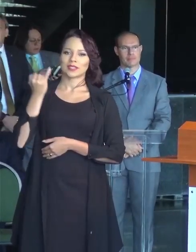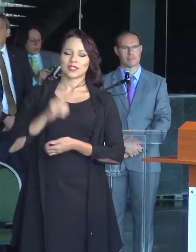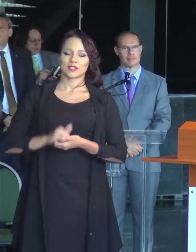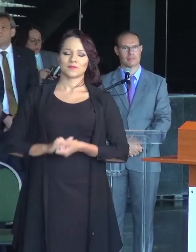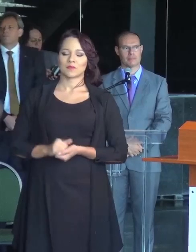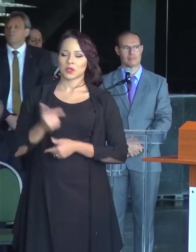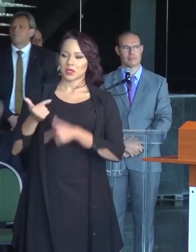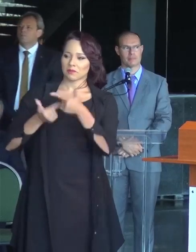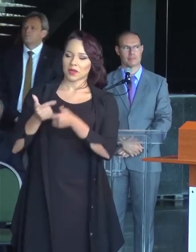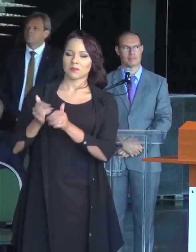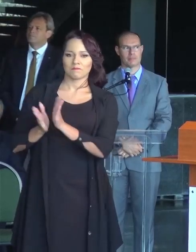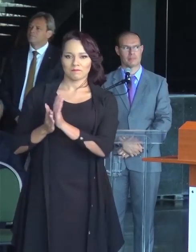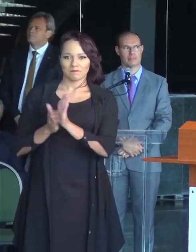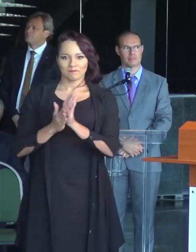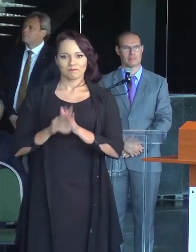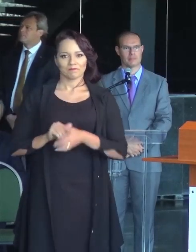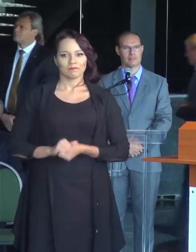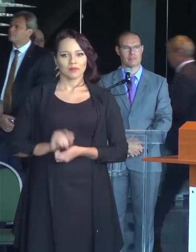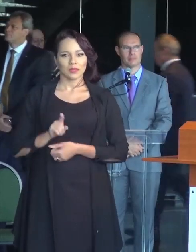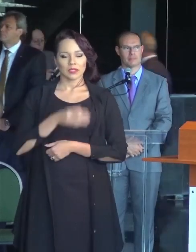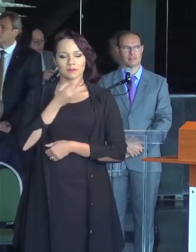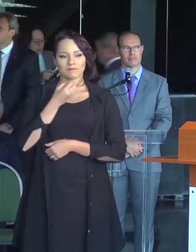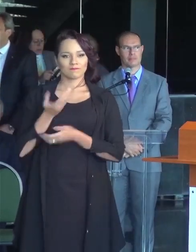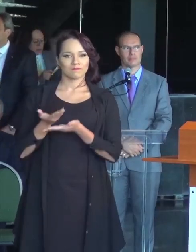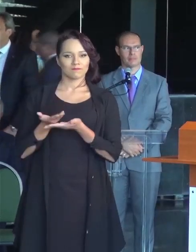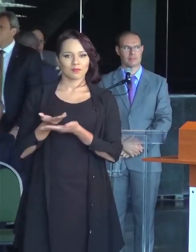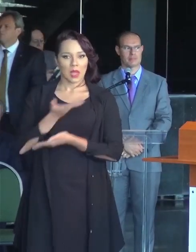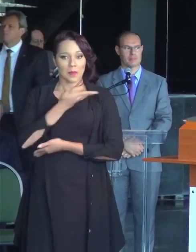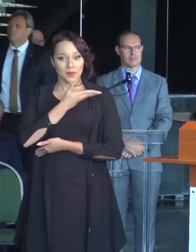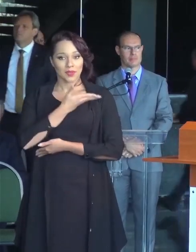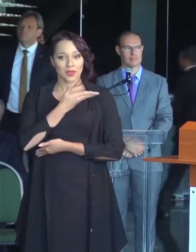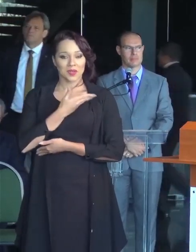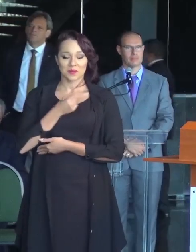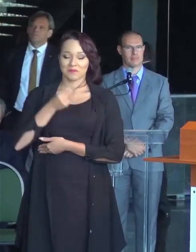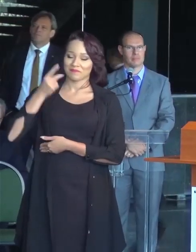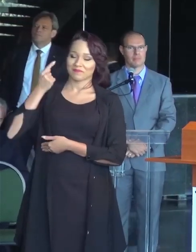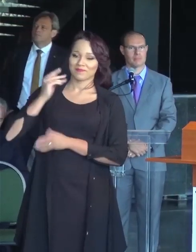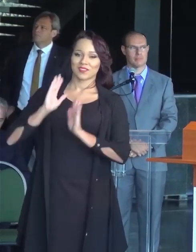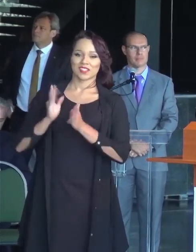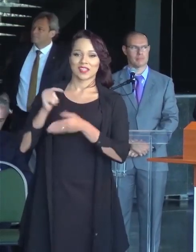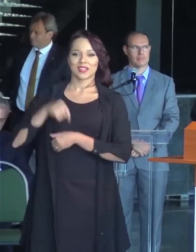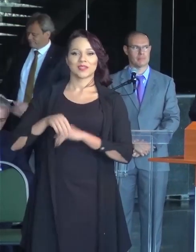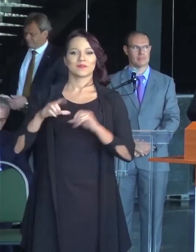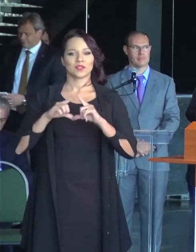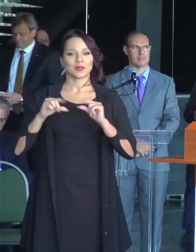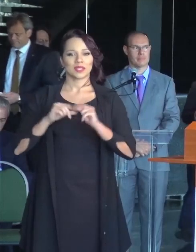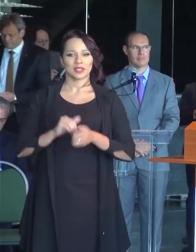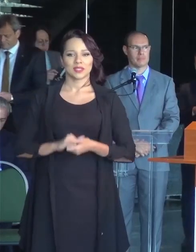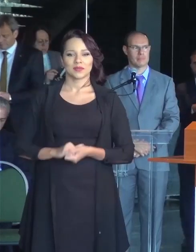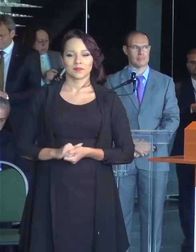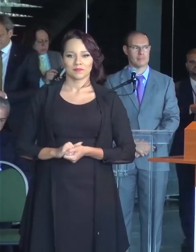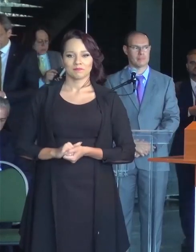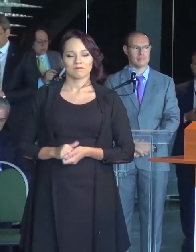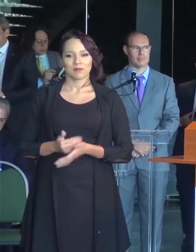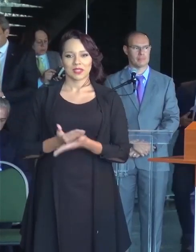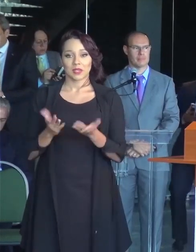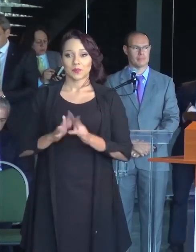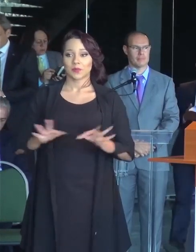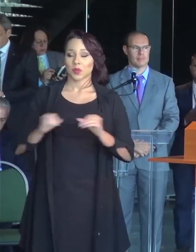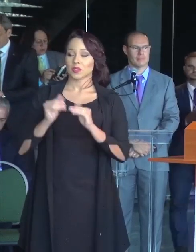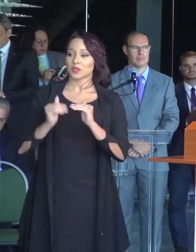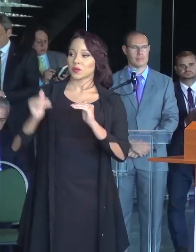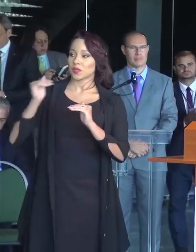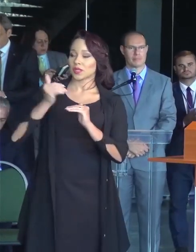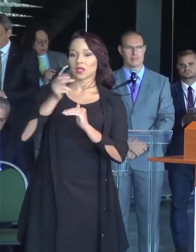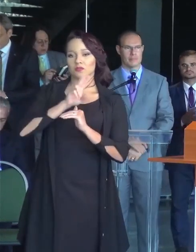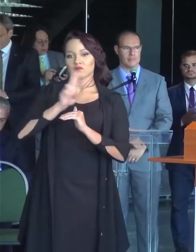sua função, parabéns. O senhor é um companheiro, um amigo antigo aqui do Distrito Federal. Enfim, todas as